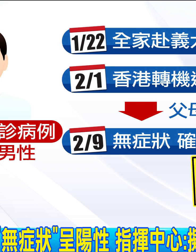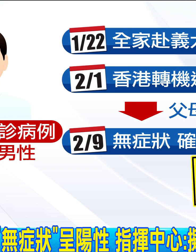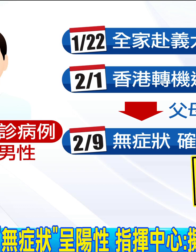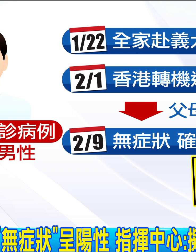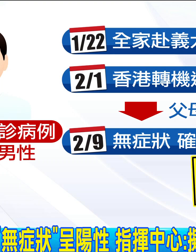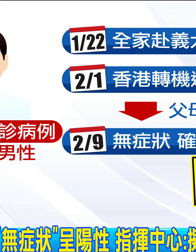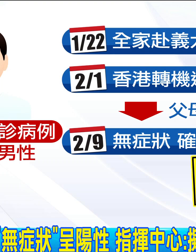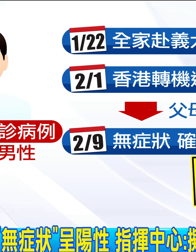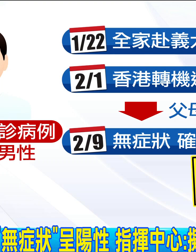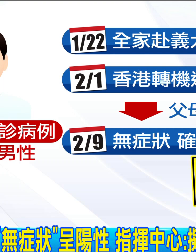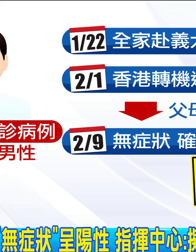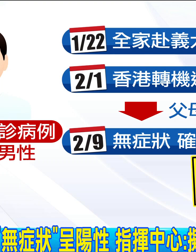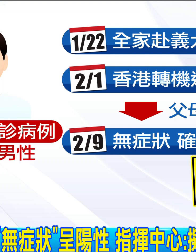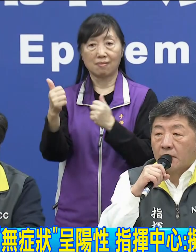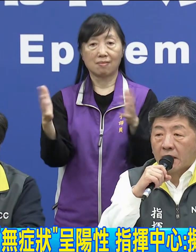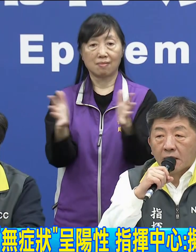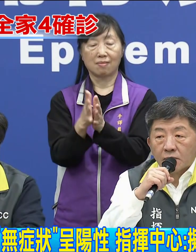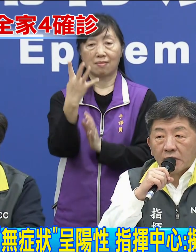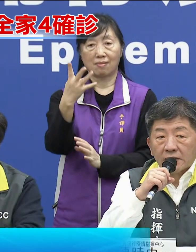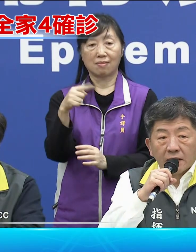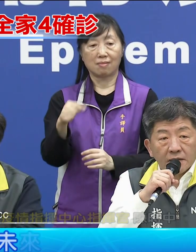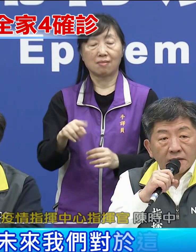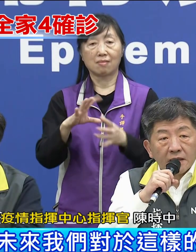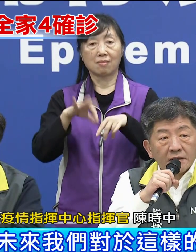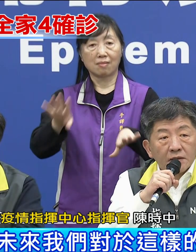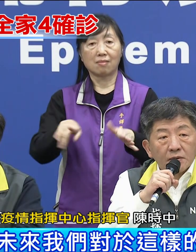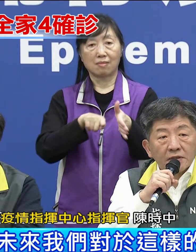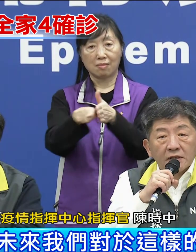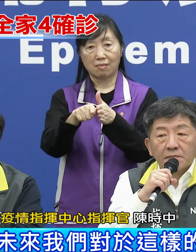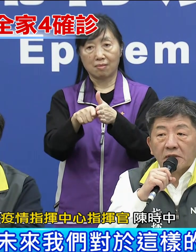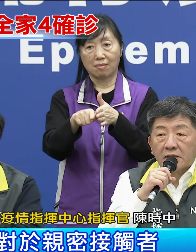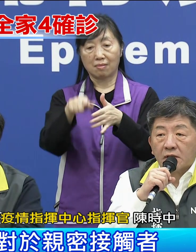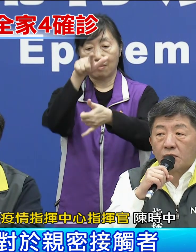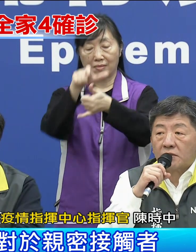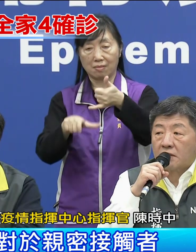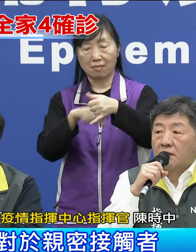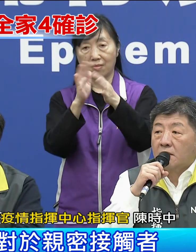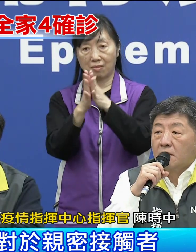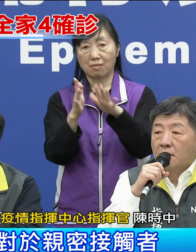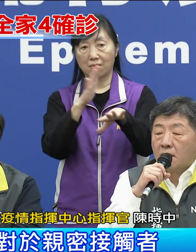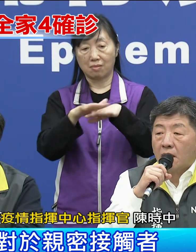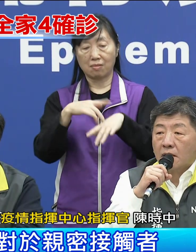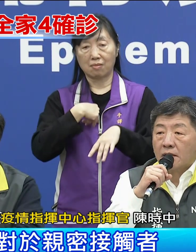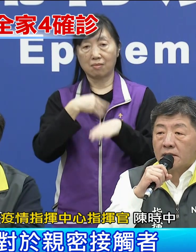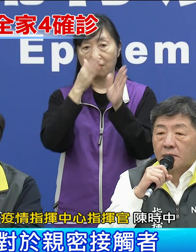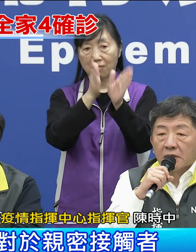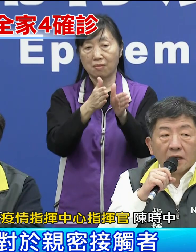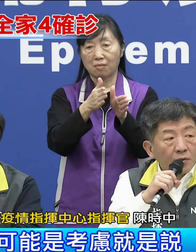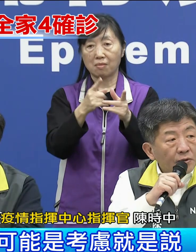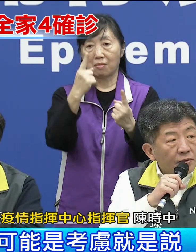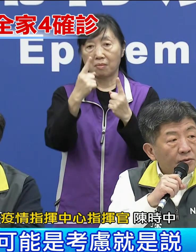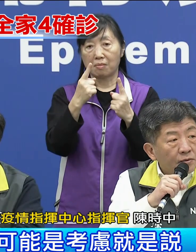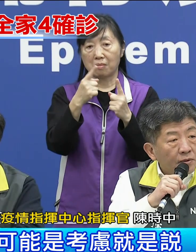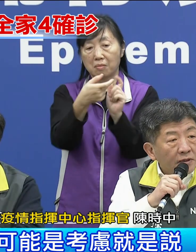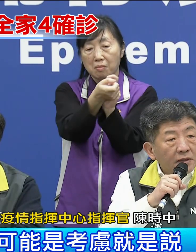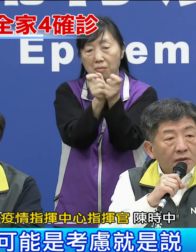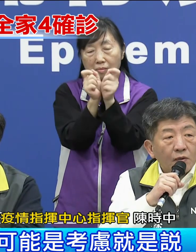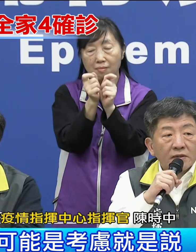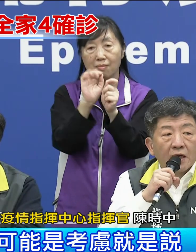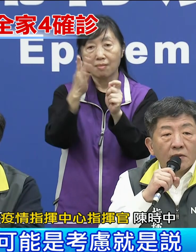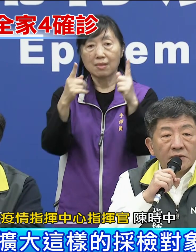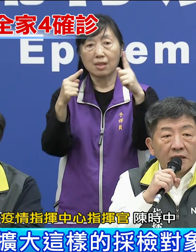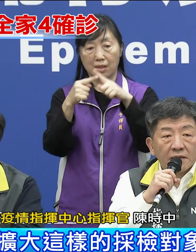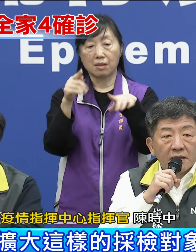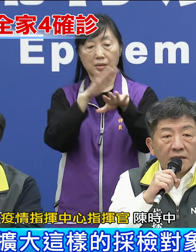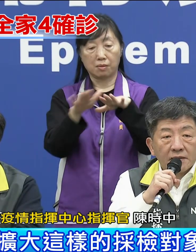台首例无症状的确诊个案。 未来我们对这样的采检，对于亲密接触者可能是考虑就是说